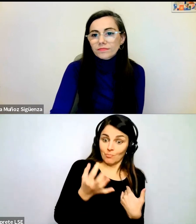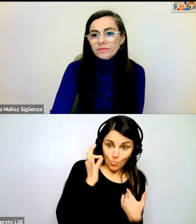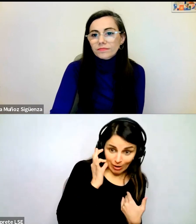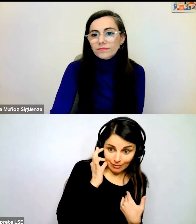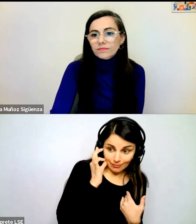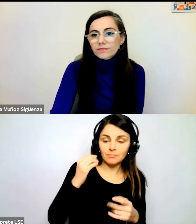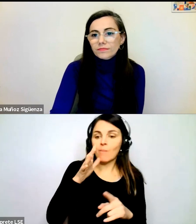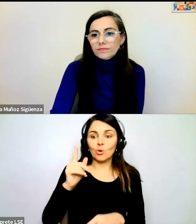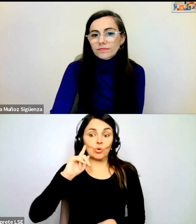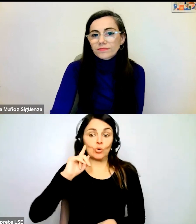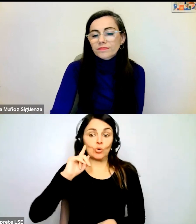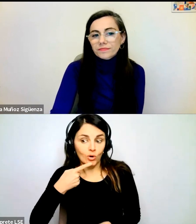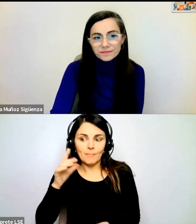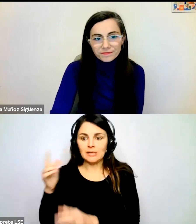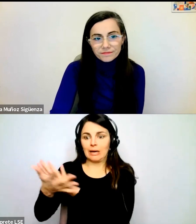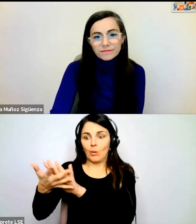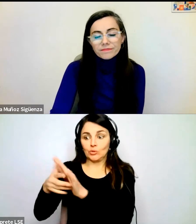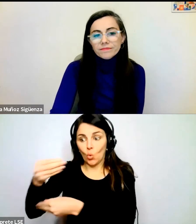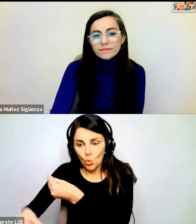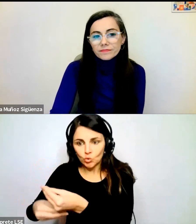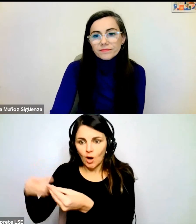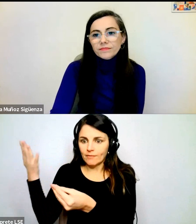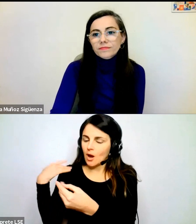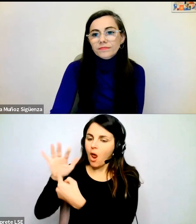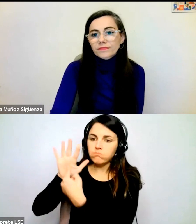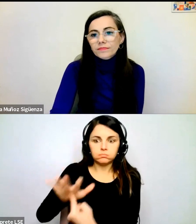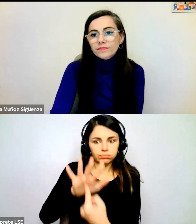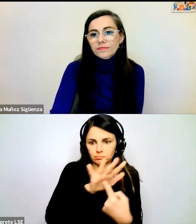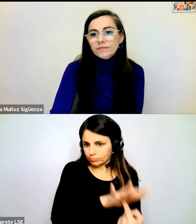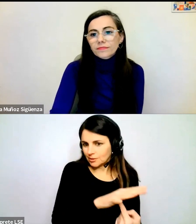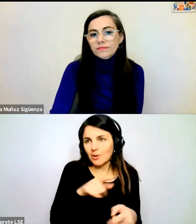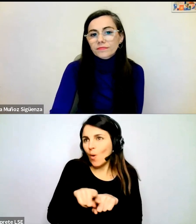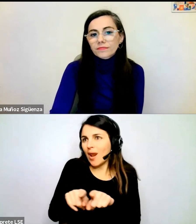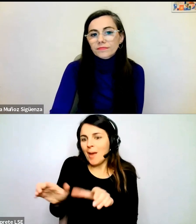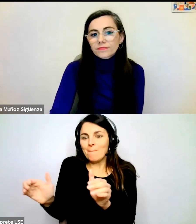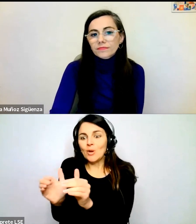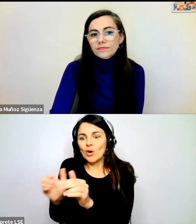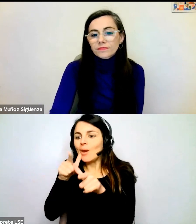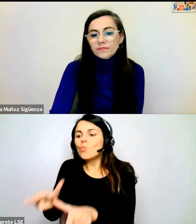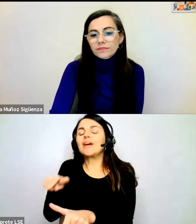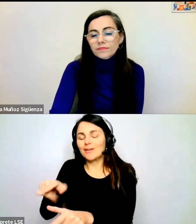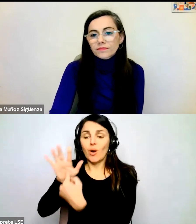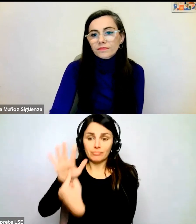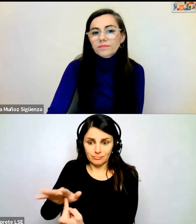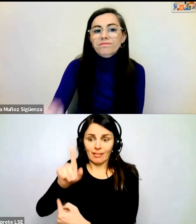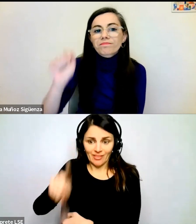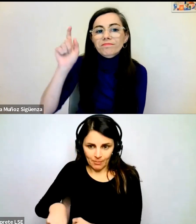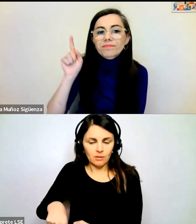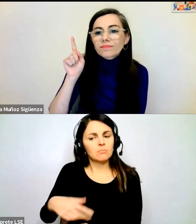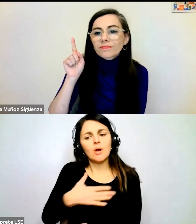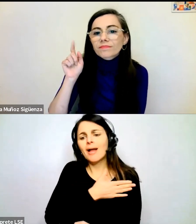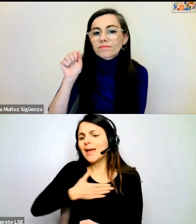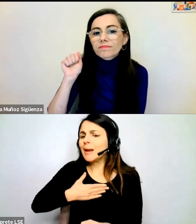utilizar una lengua distinta al resto, entonces ser una minoría lingüística. Entonces, pues queríamos que también contara con un